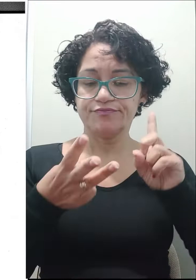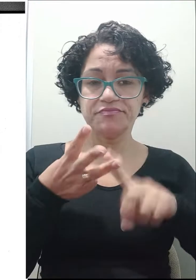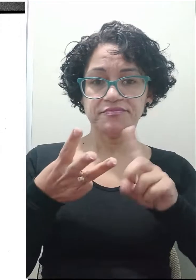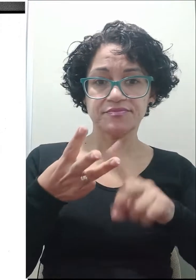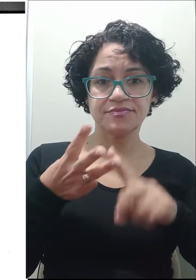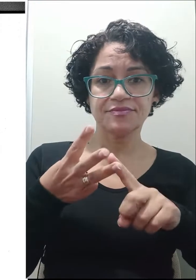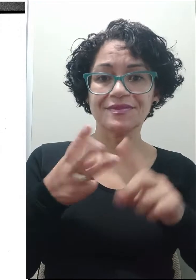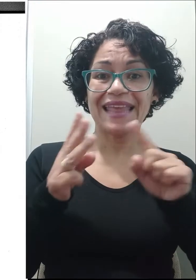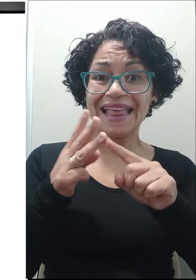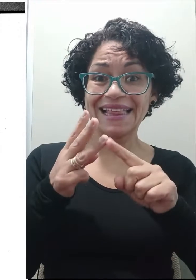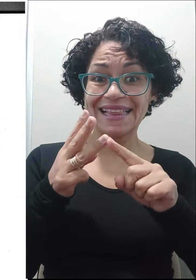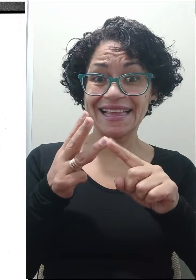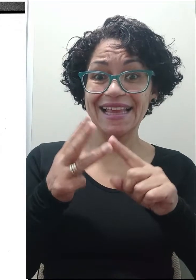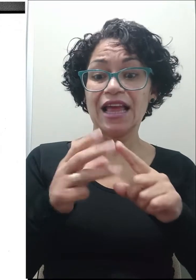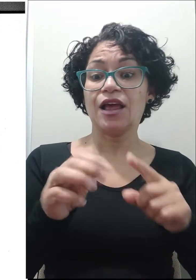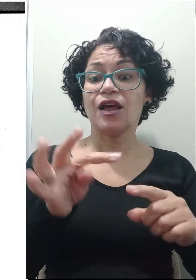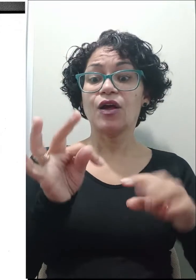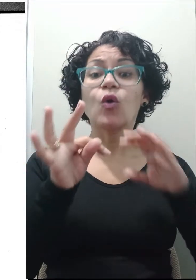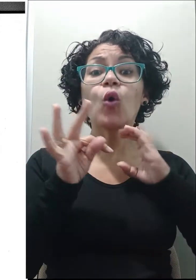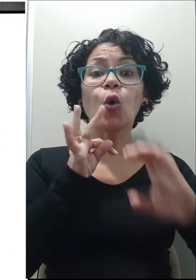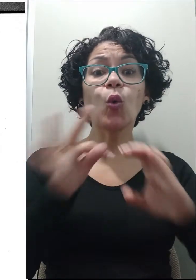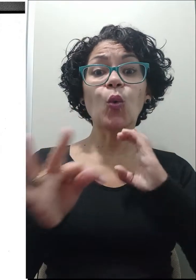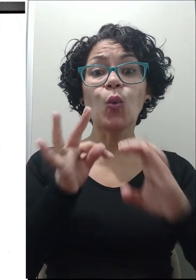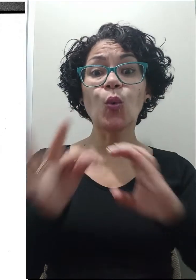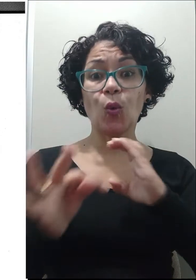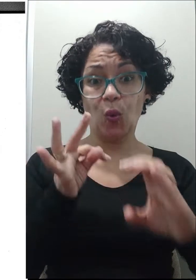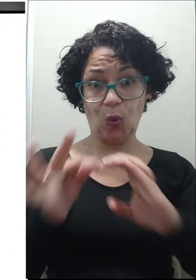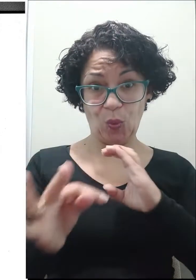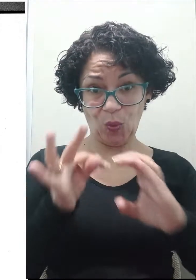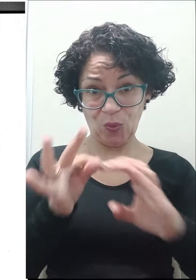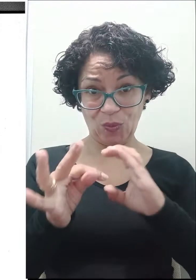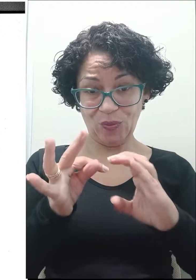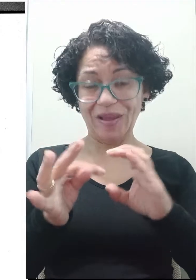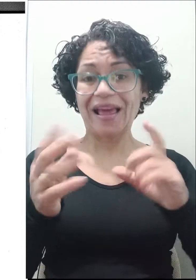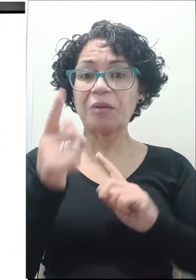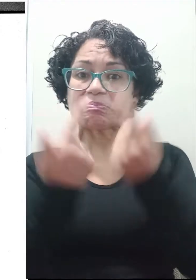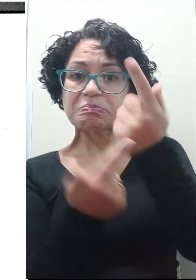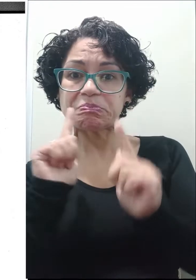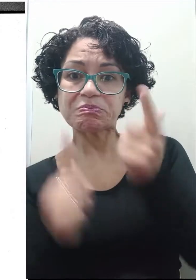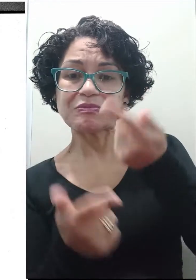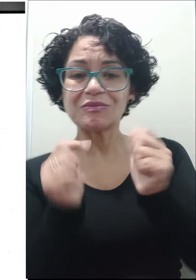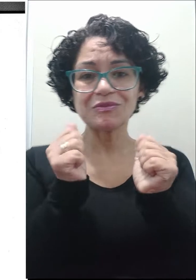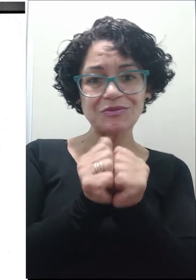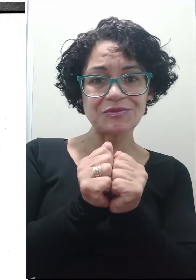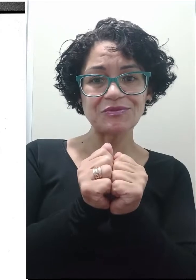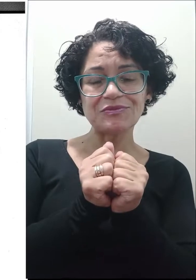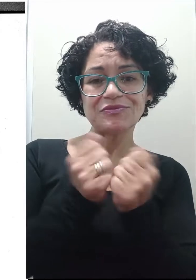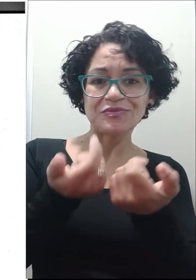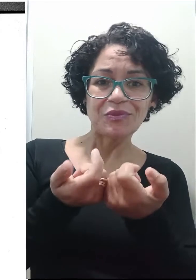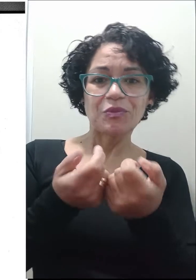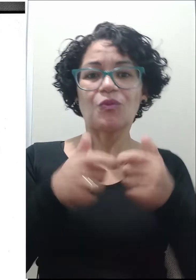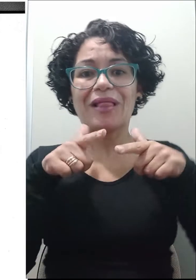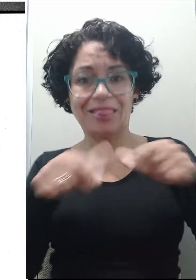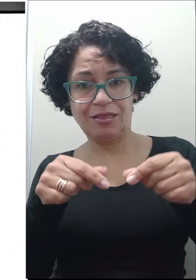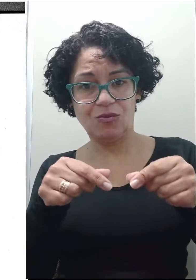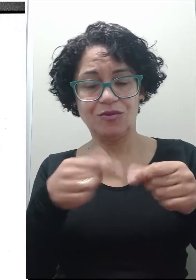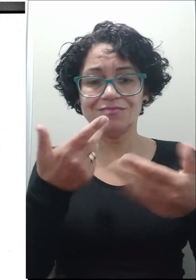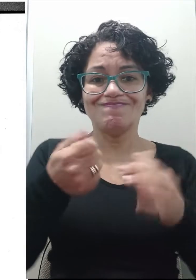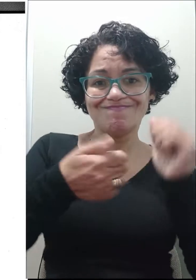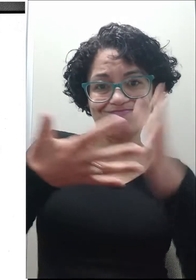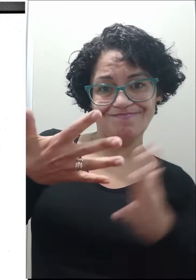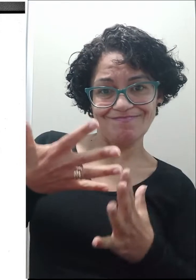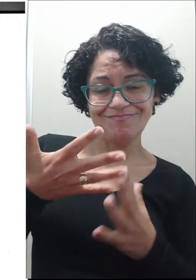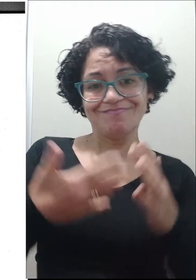método misto, denominado comunicação total, integra a língua de